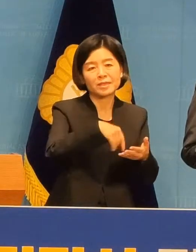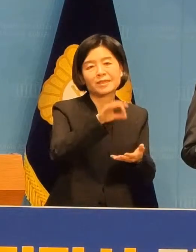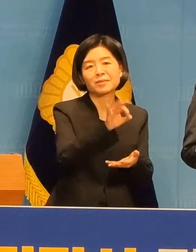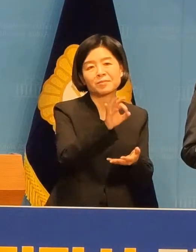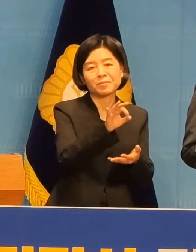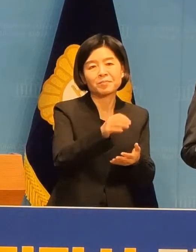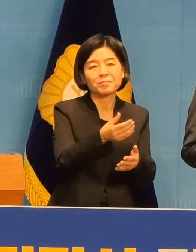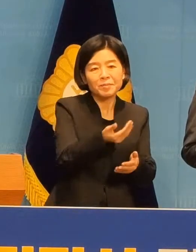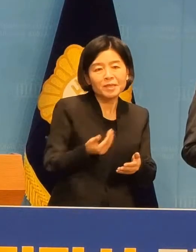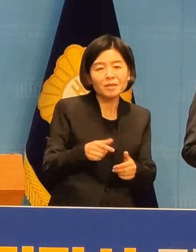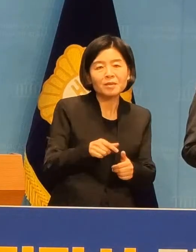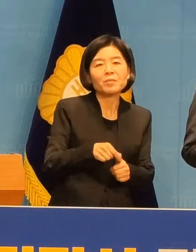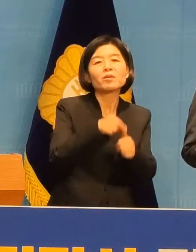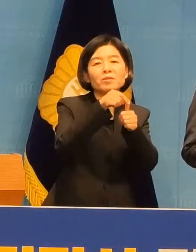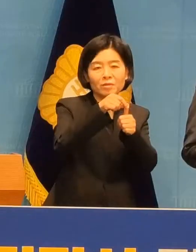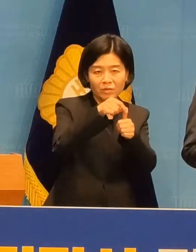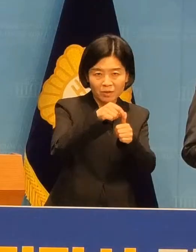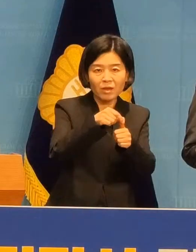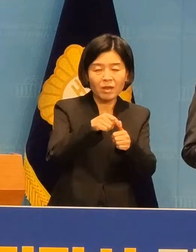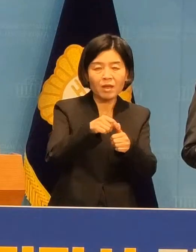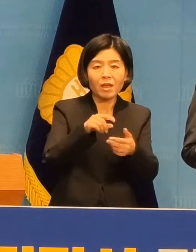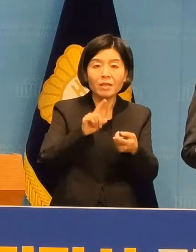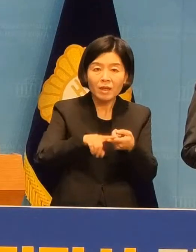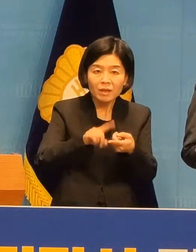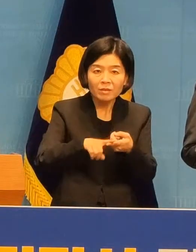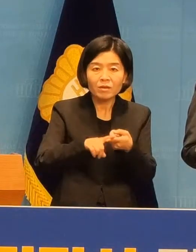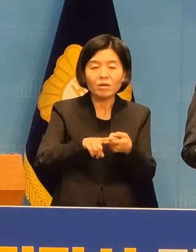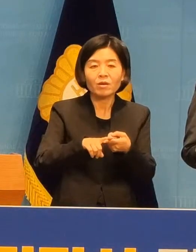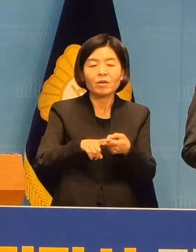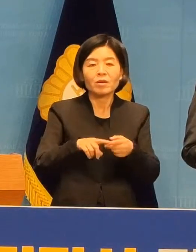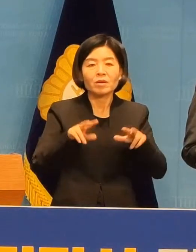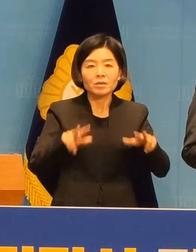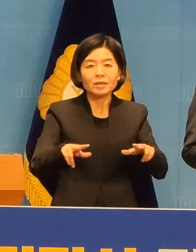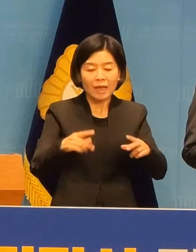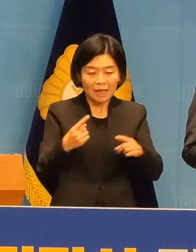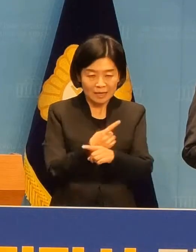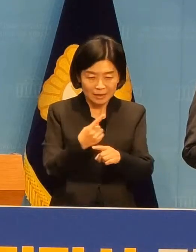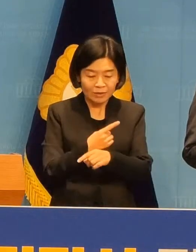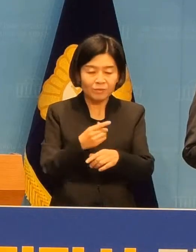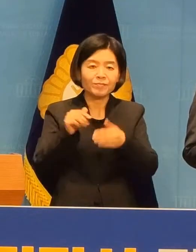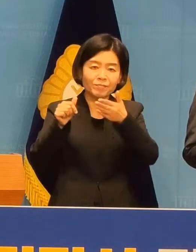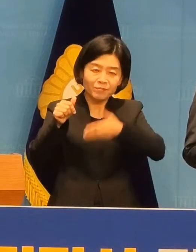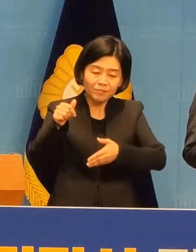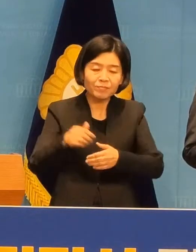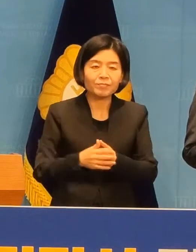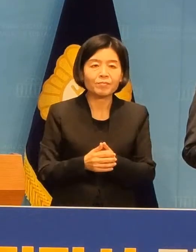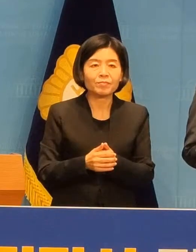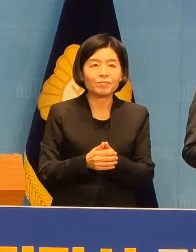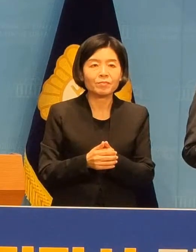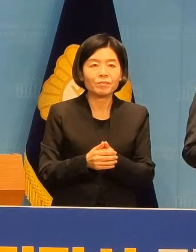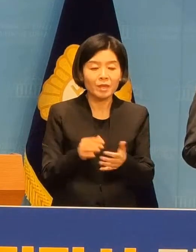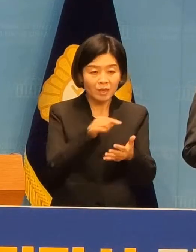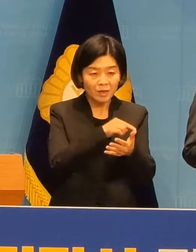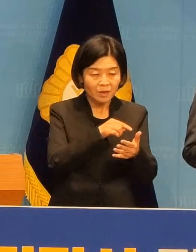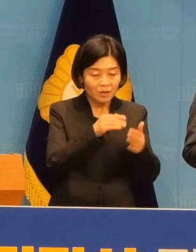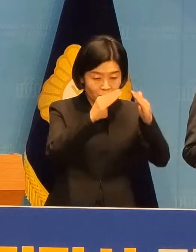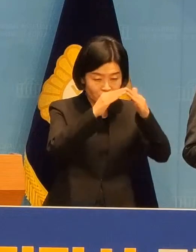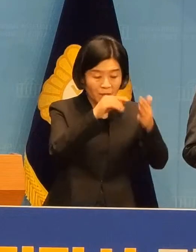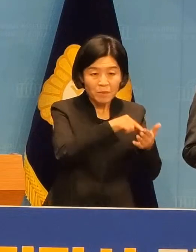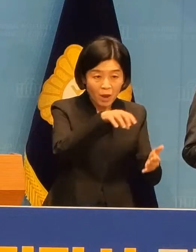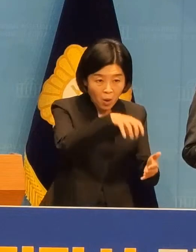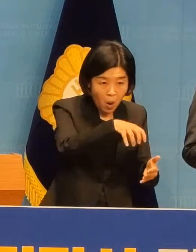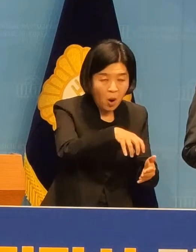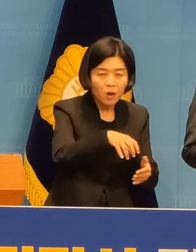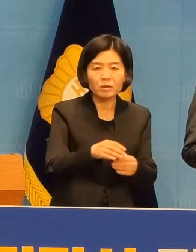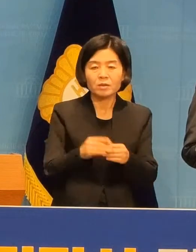간 불합리한 최우선 변제금 기준의 개선을 제안했습니다. 또한 피해 주택의 신속한